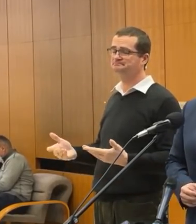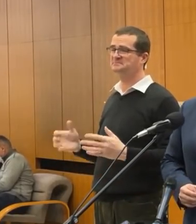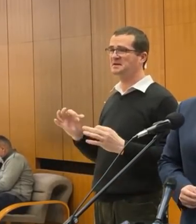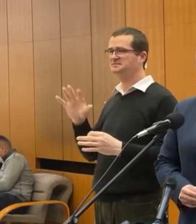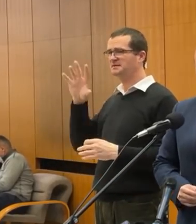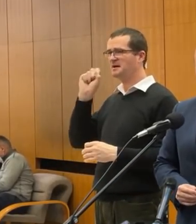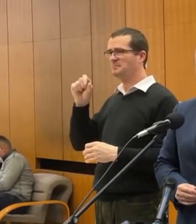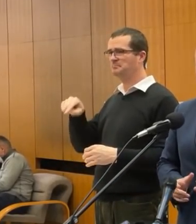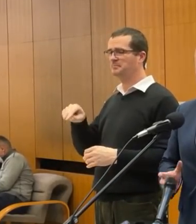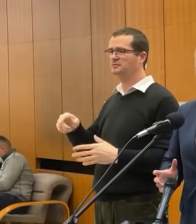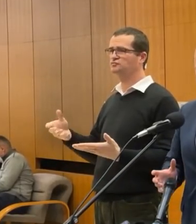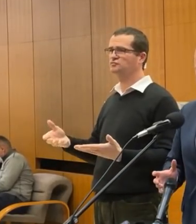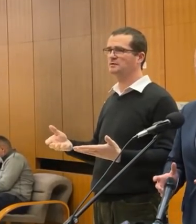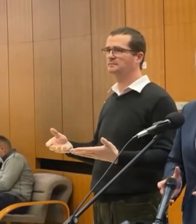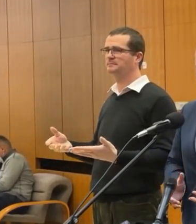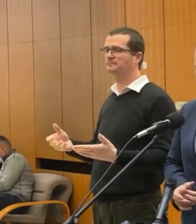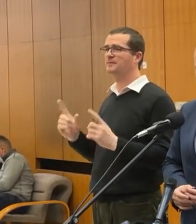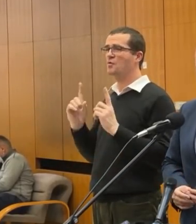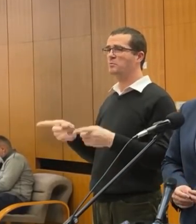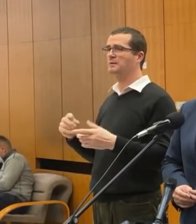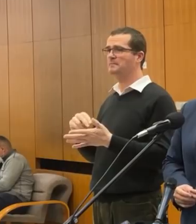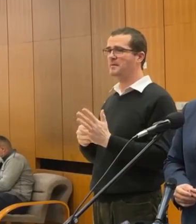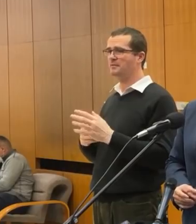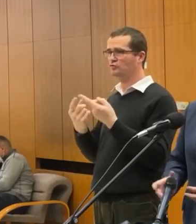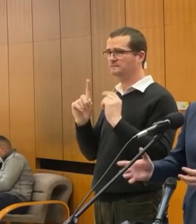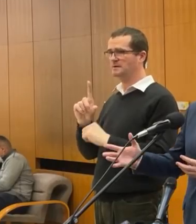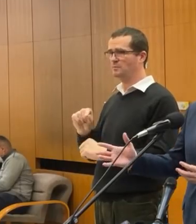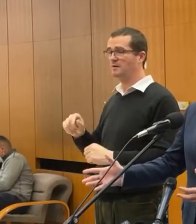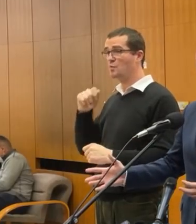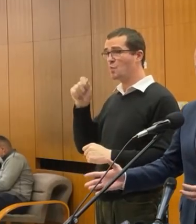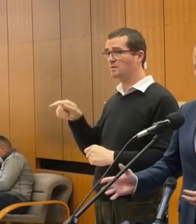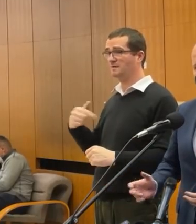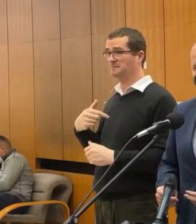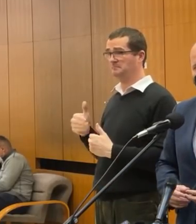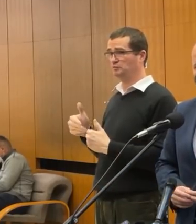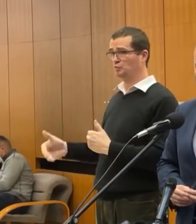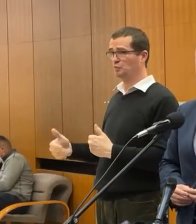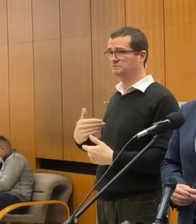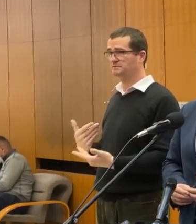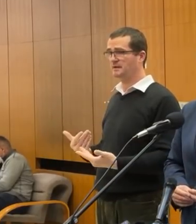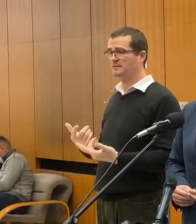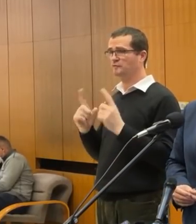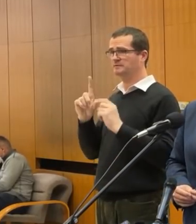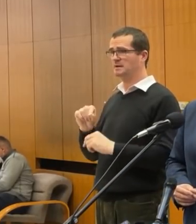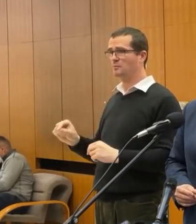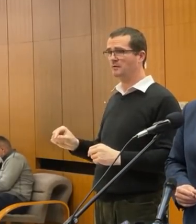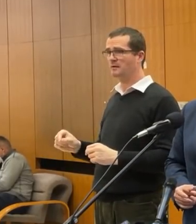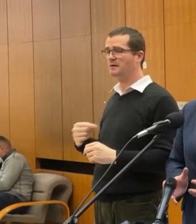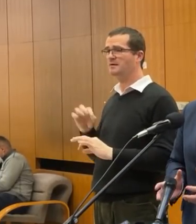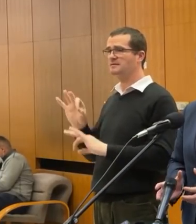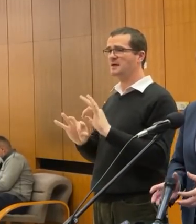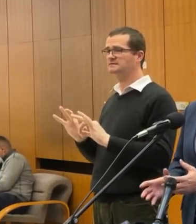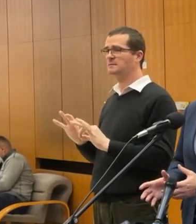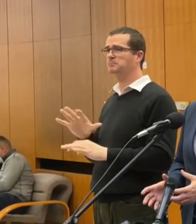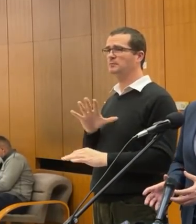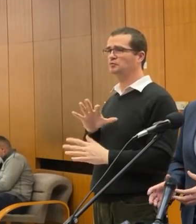Asi chápete, že aj obranné plány Slovenskej republiky, keďže Ukrajina je susednou krajinou Slovenskej republiky, sú nastavené